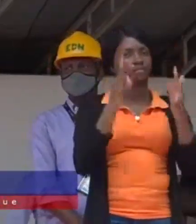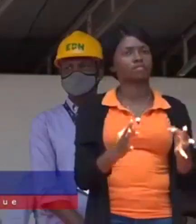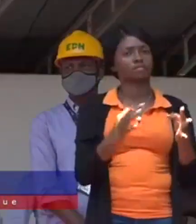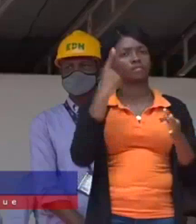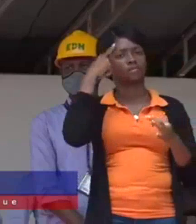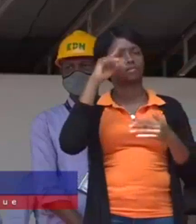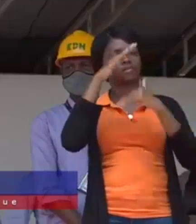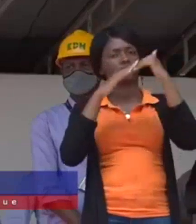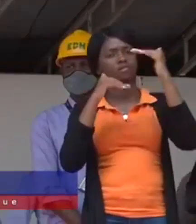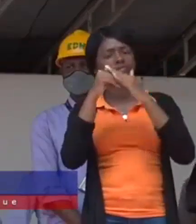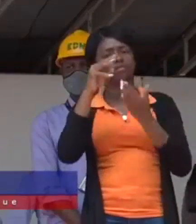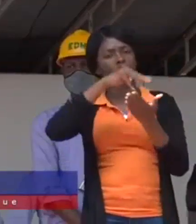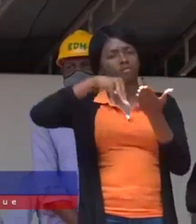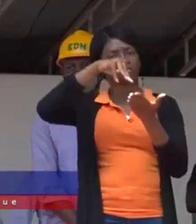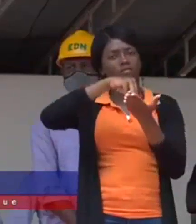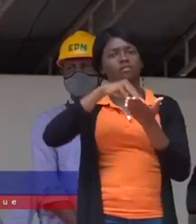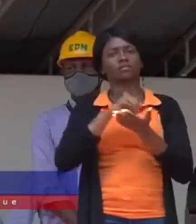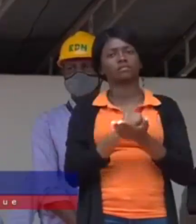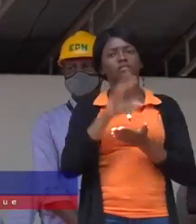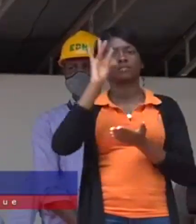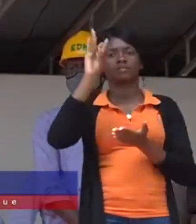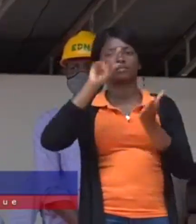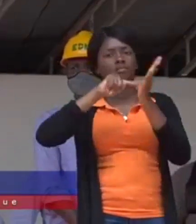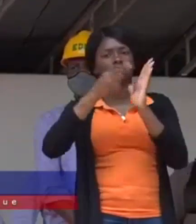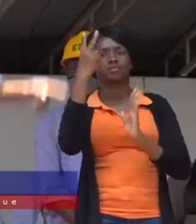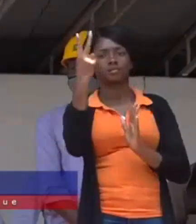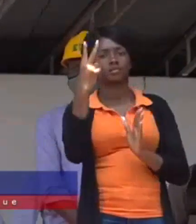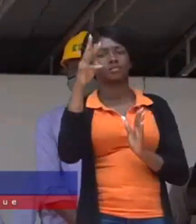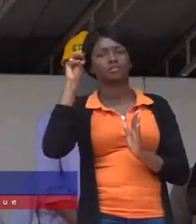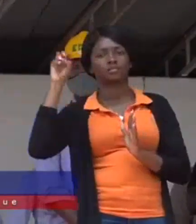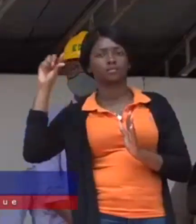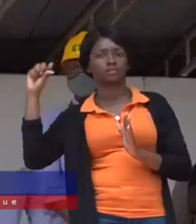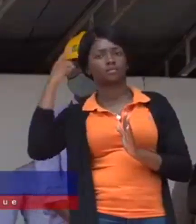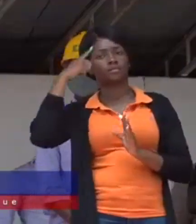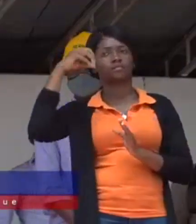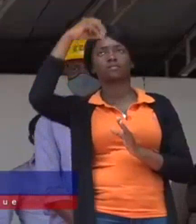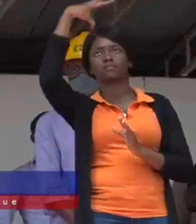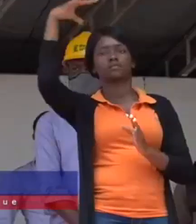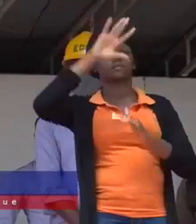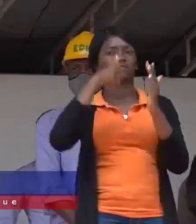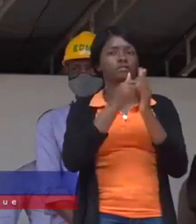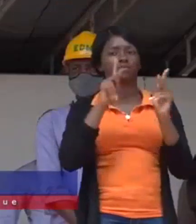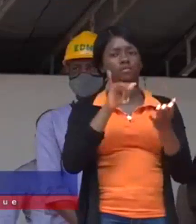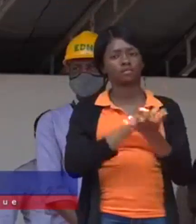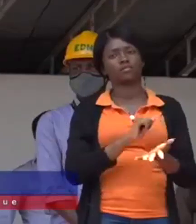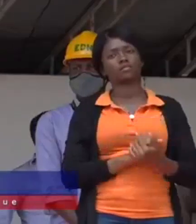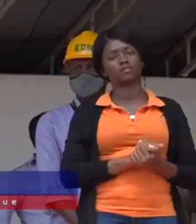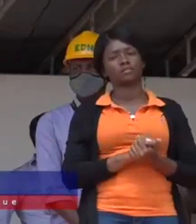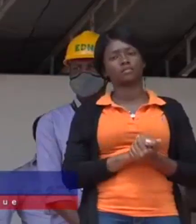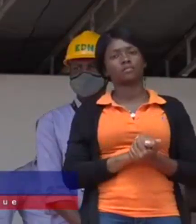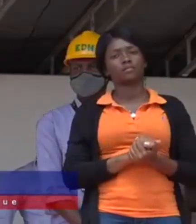Nous constons centrale Saint-Raphaël, 7.2 MW, pour nous libérer tout le monde. Parce que c'est mon yoye même tout le monde.